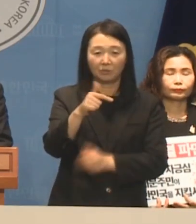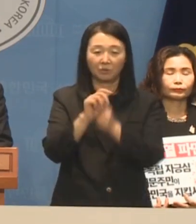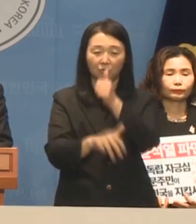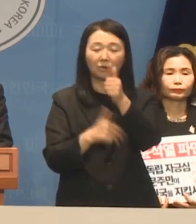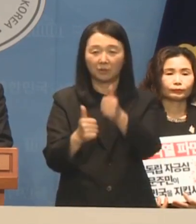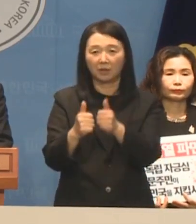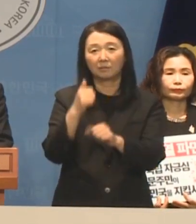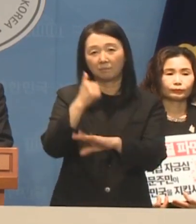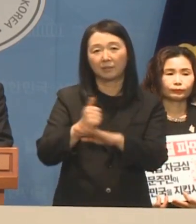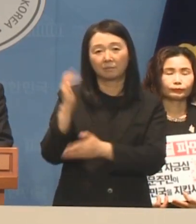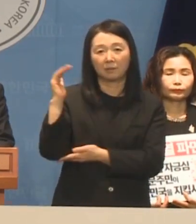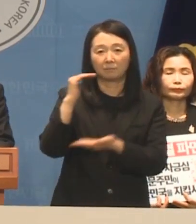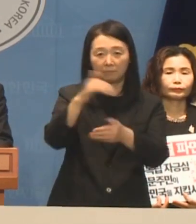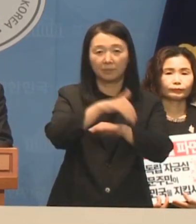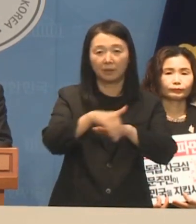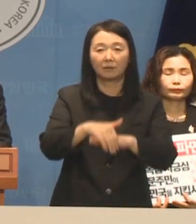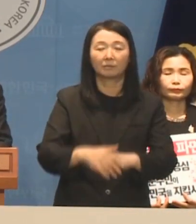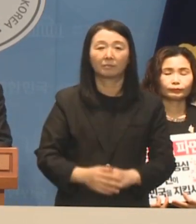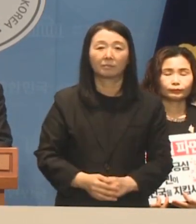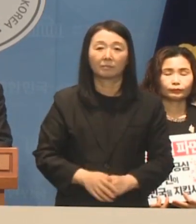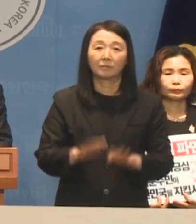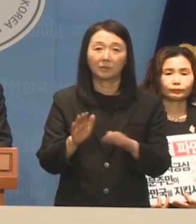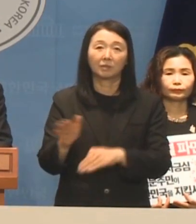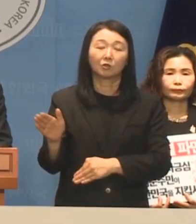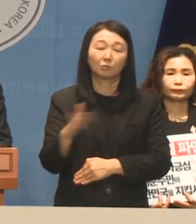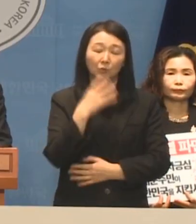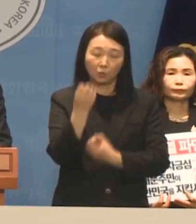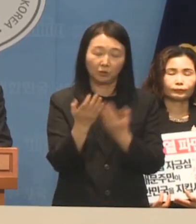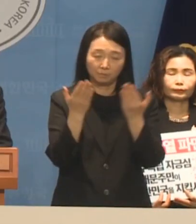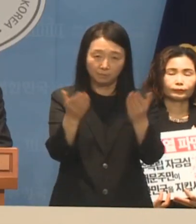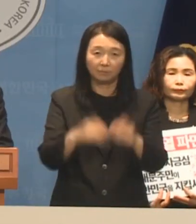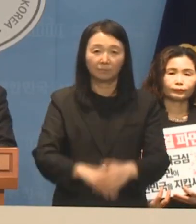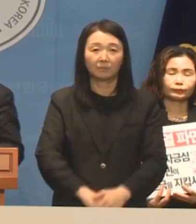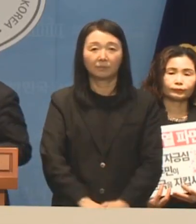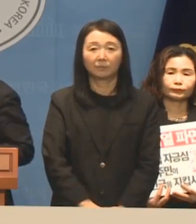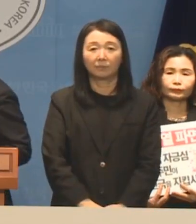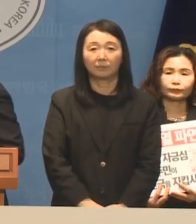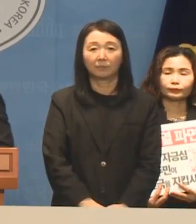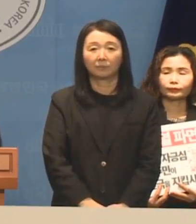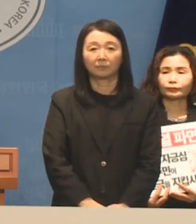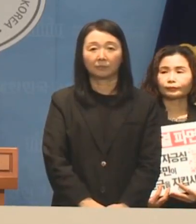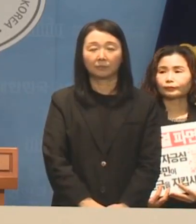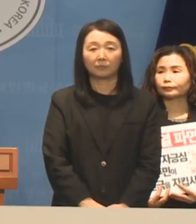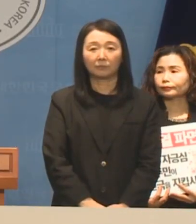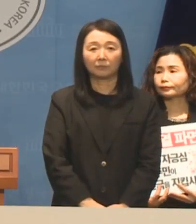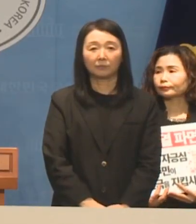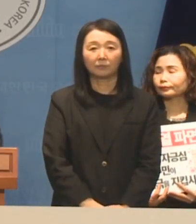위원장님께서 마무리를 해주실 겁니다. 그럼 지금부터 호소문 낭독이 있겠습니다.